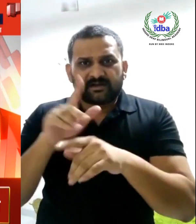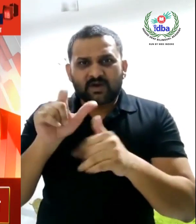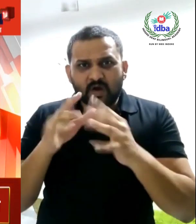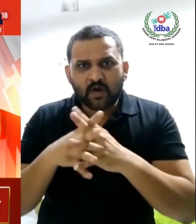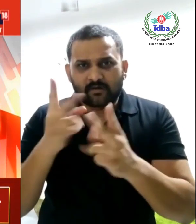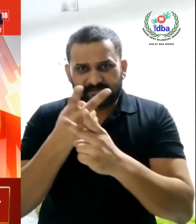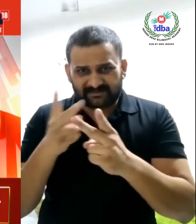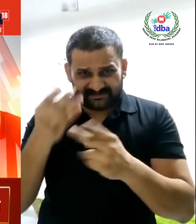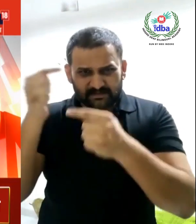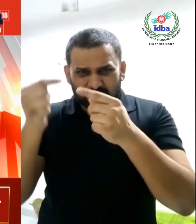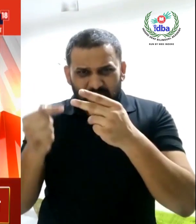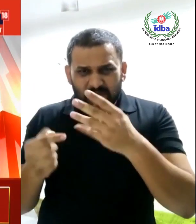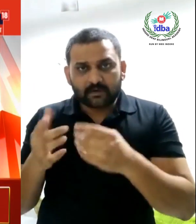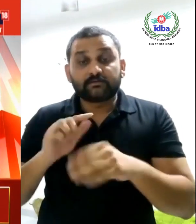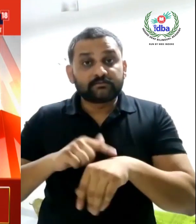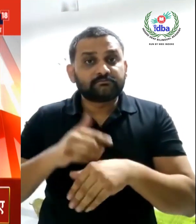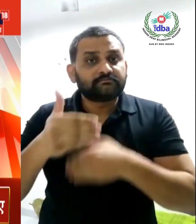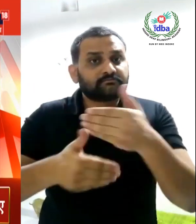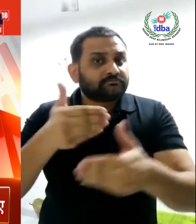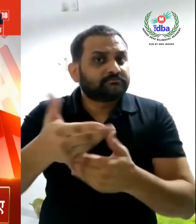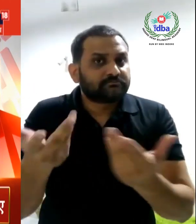के अंतर्गत आने वाली